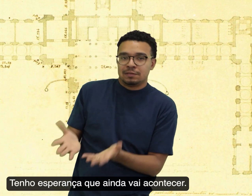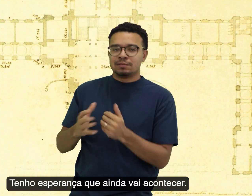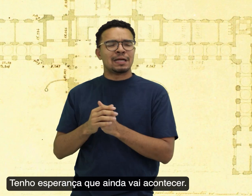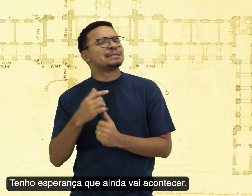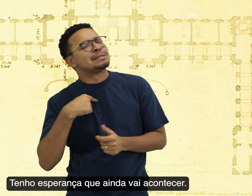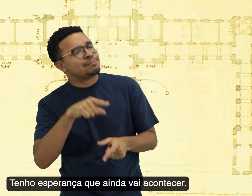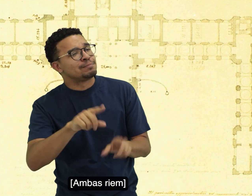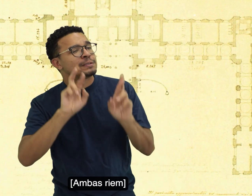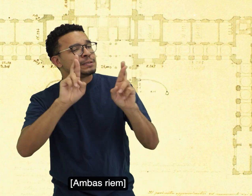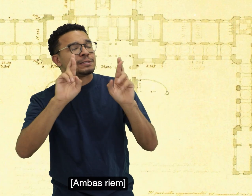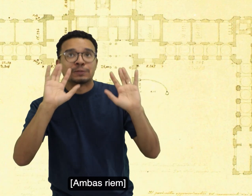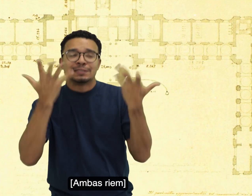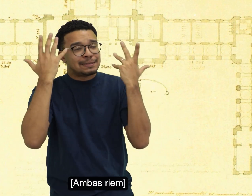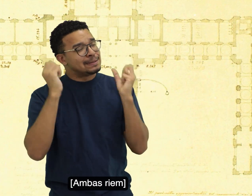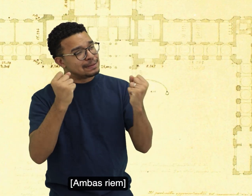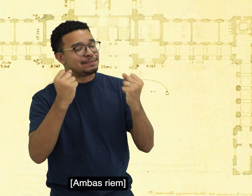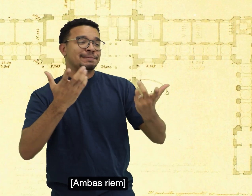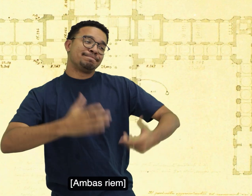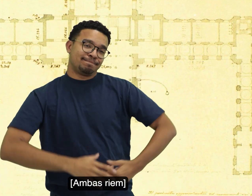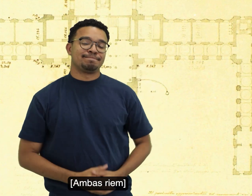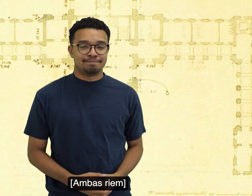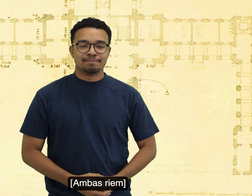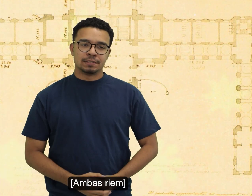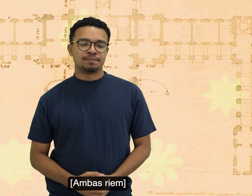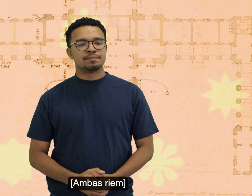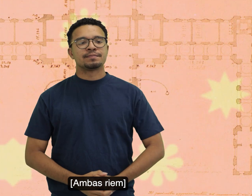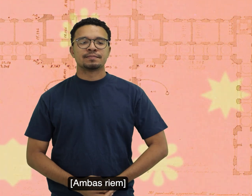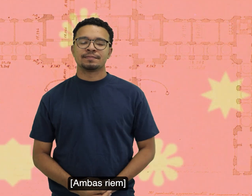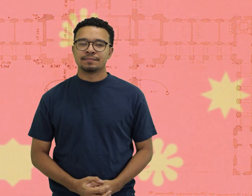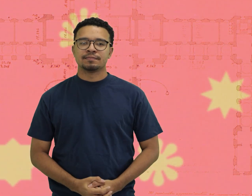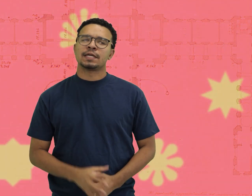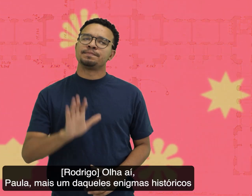perdida. Tenho esperança que isso ainda vai acontecer.